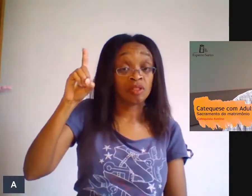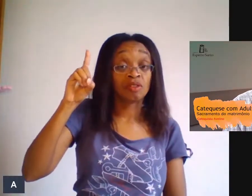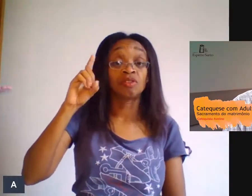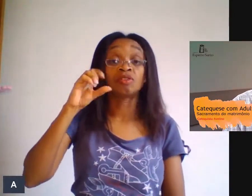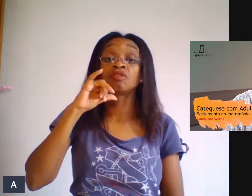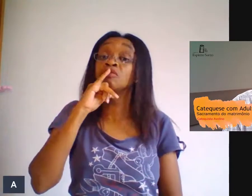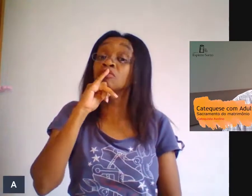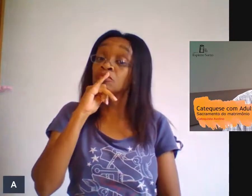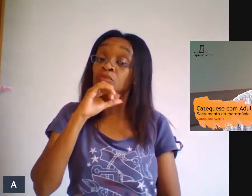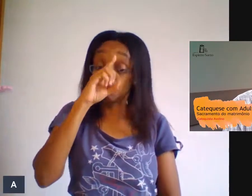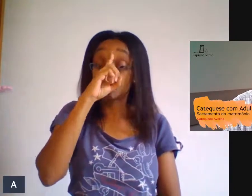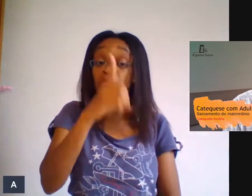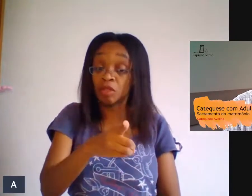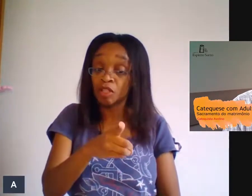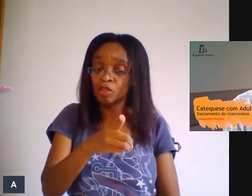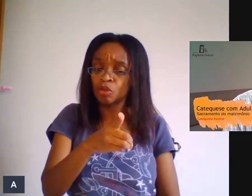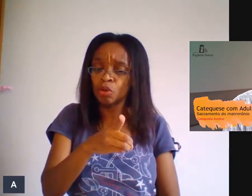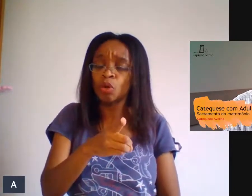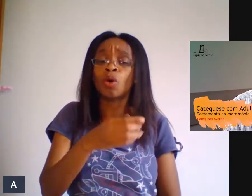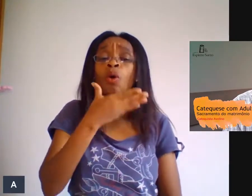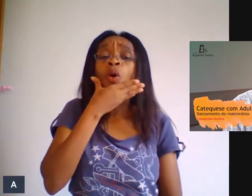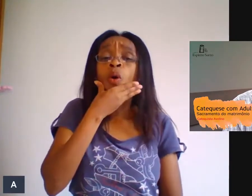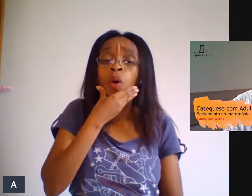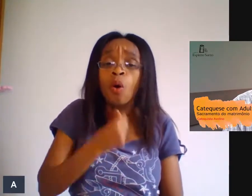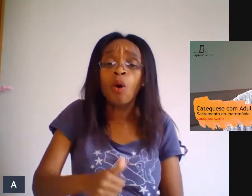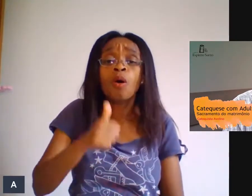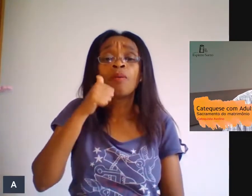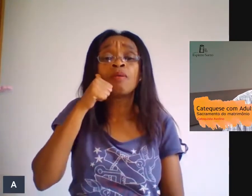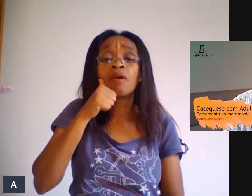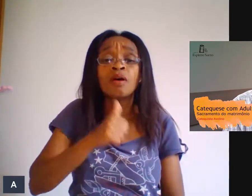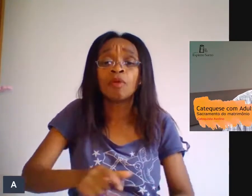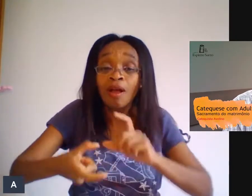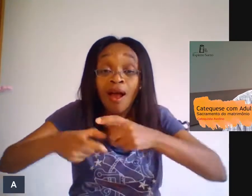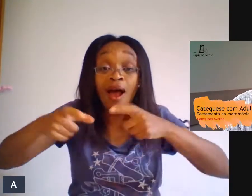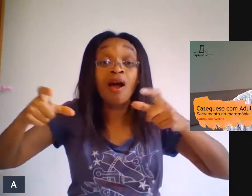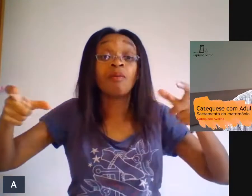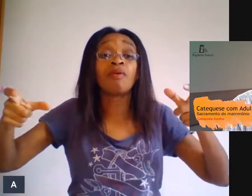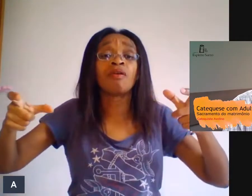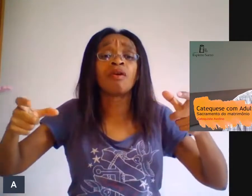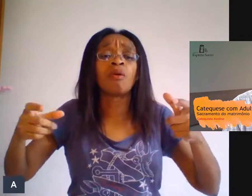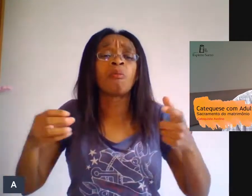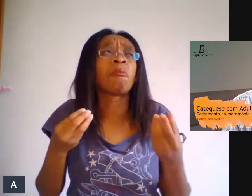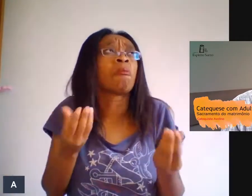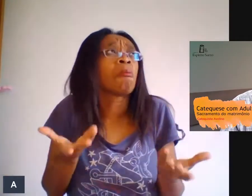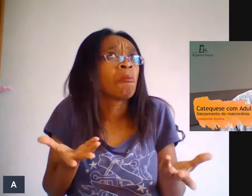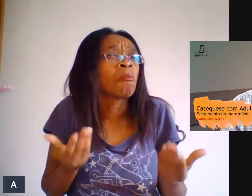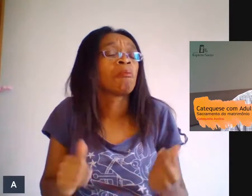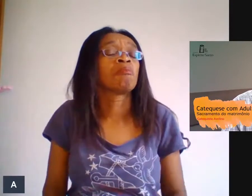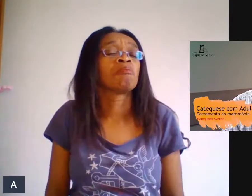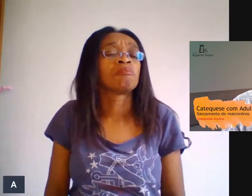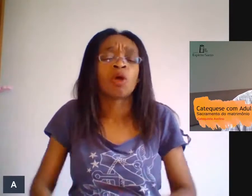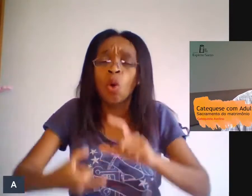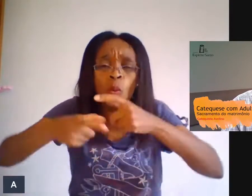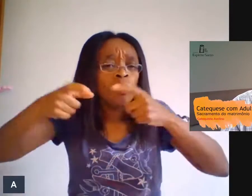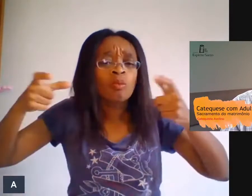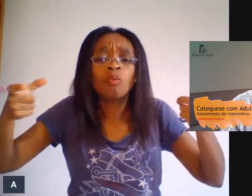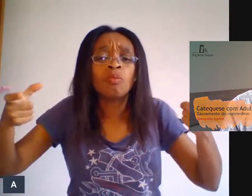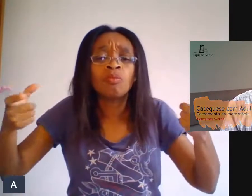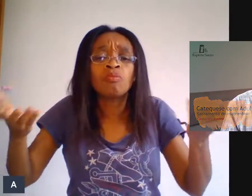passou para o casal logo após a criação do homem e da mulher.